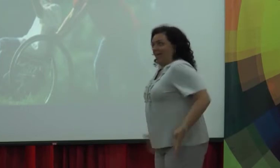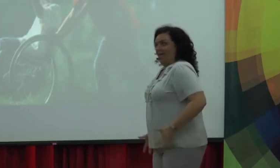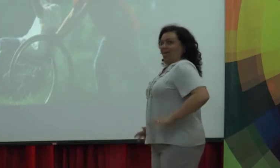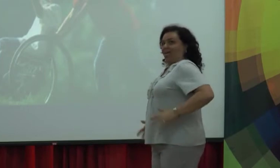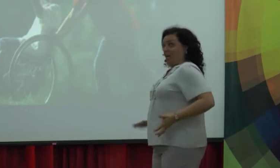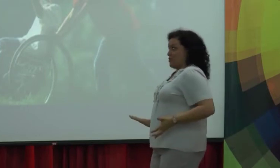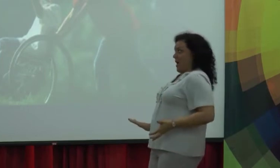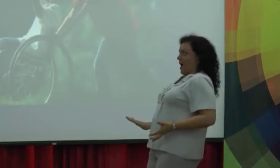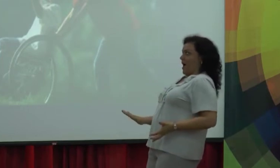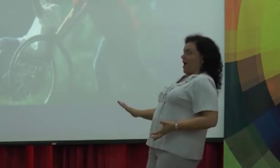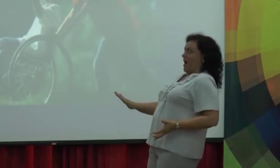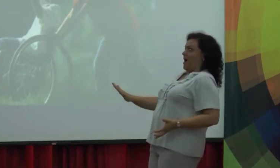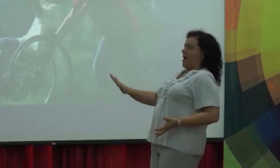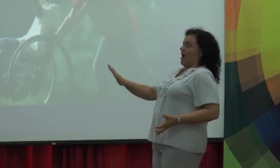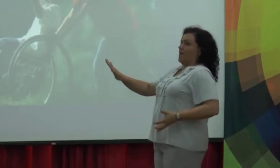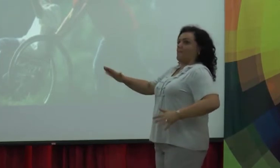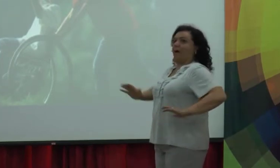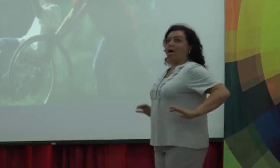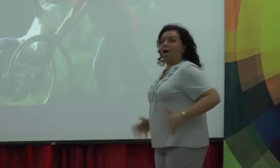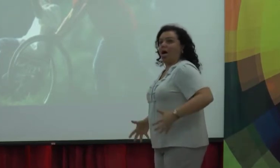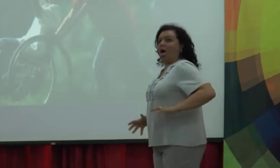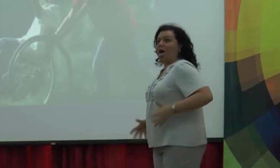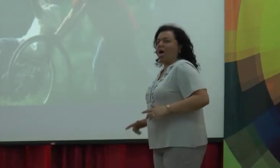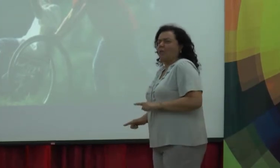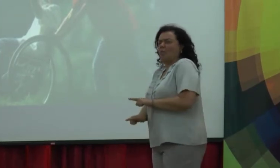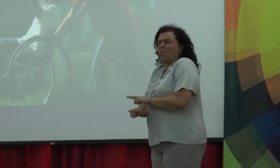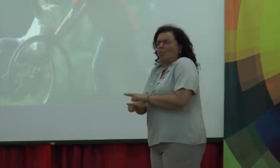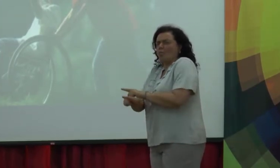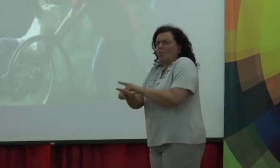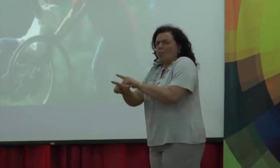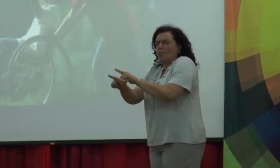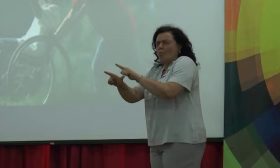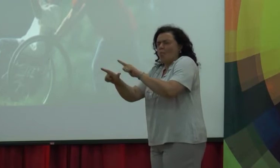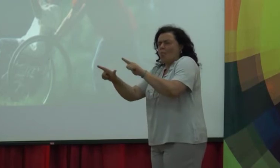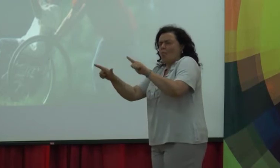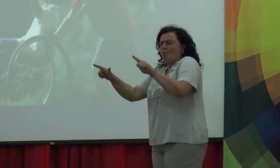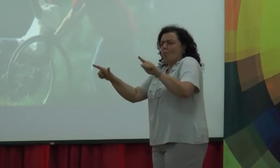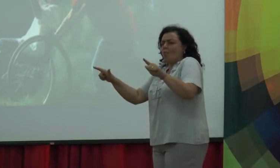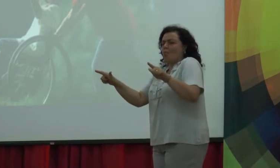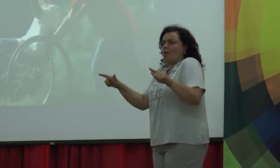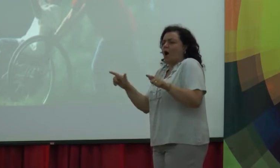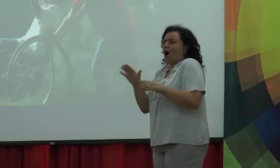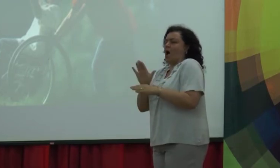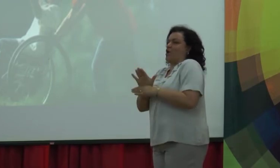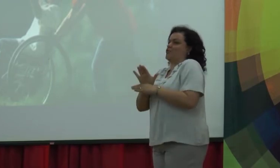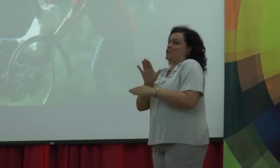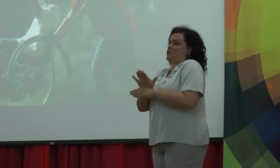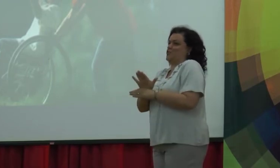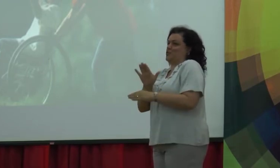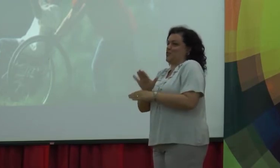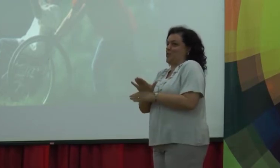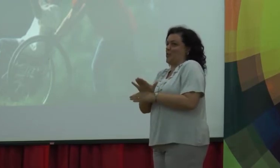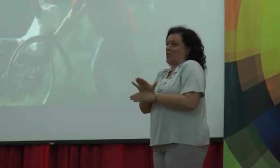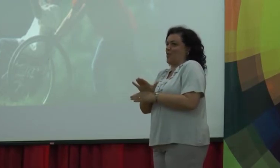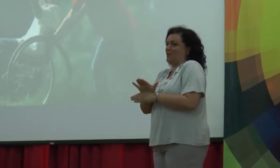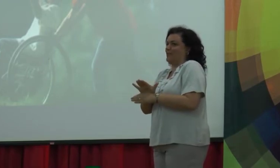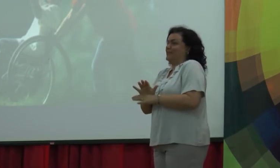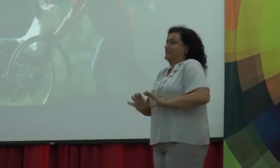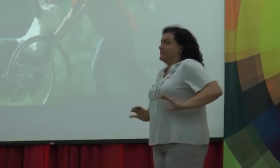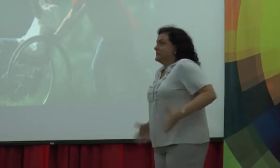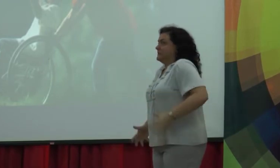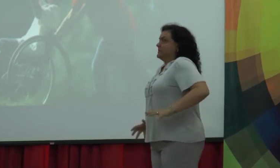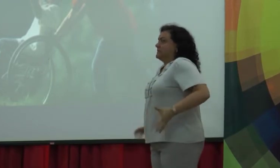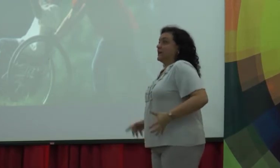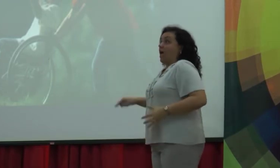E aí ele vai com dificuldade com a cadeira de rodas para pegar aquele acesso, mas ninguém